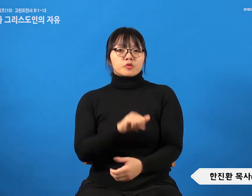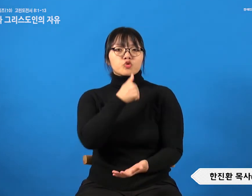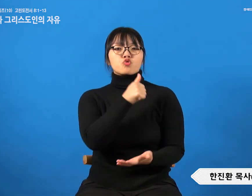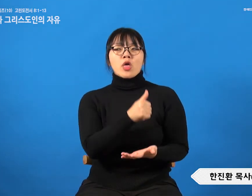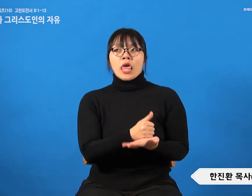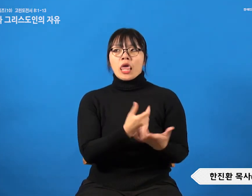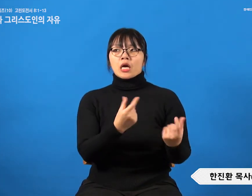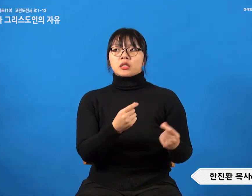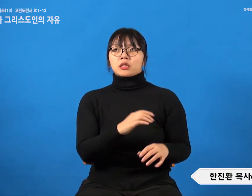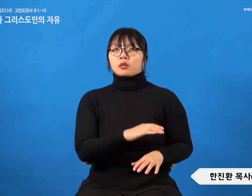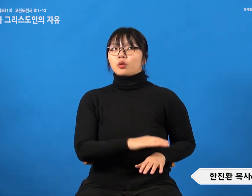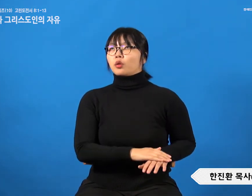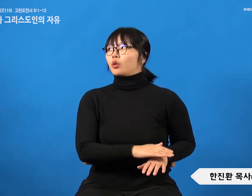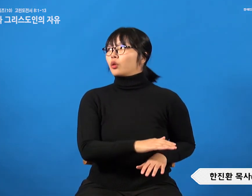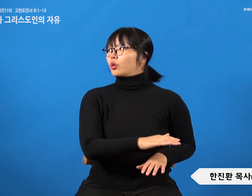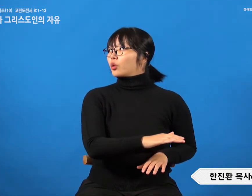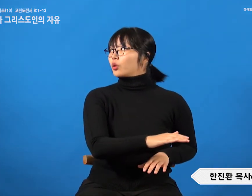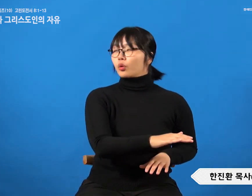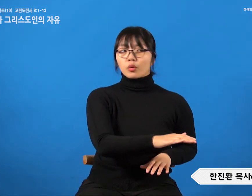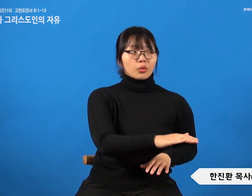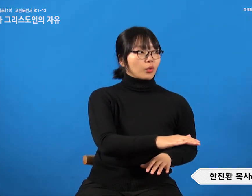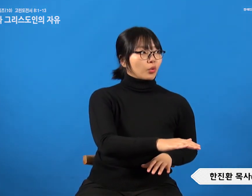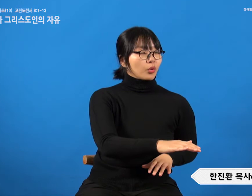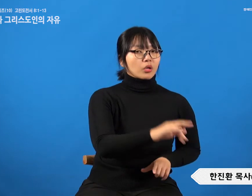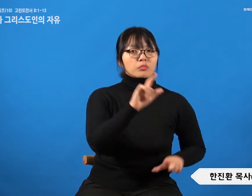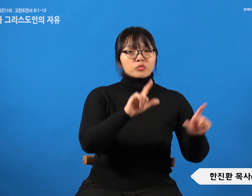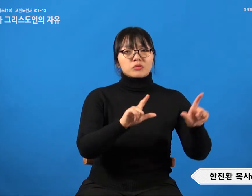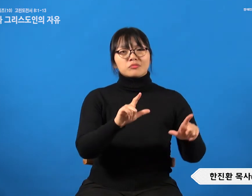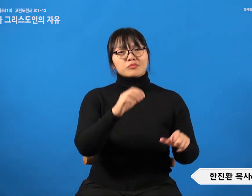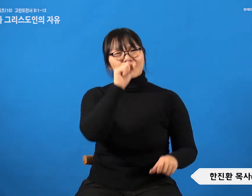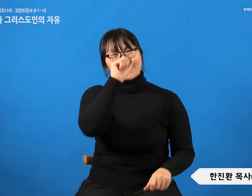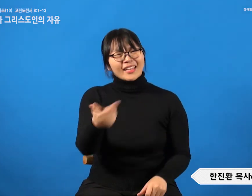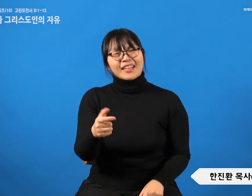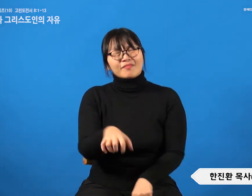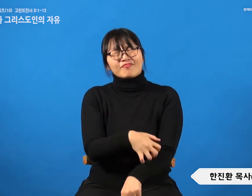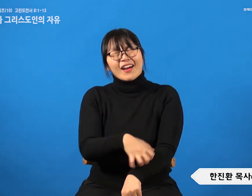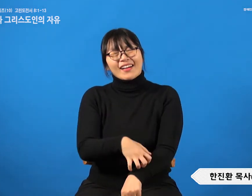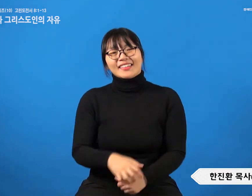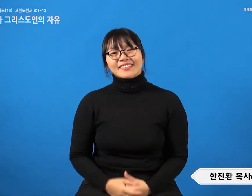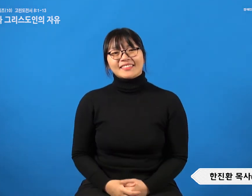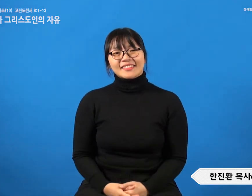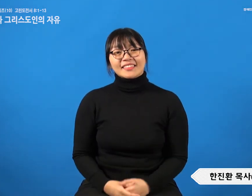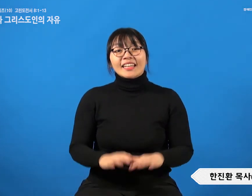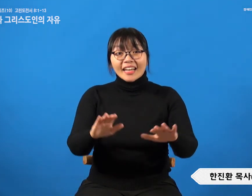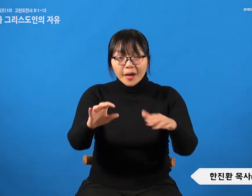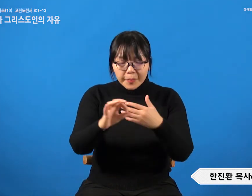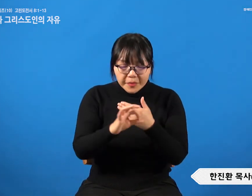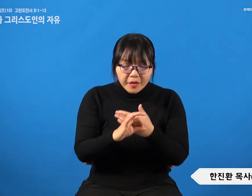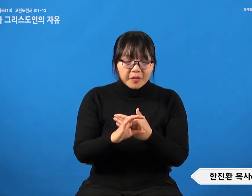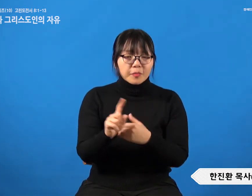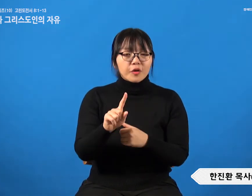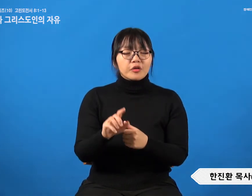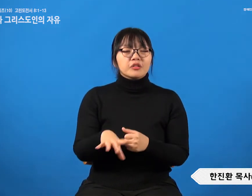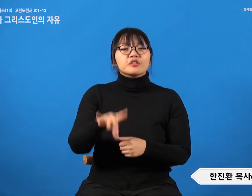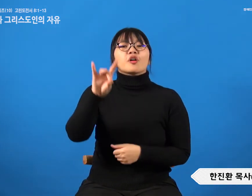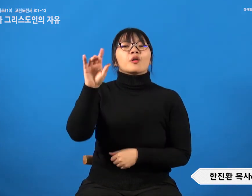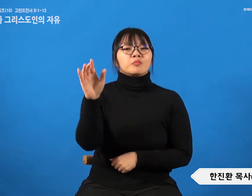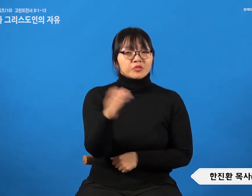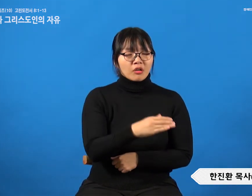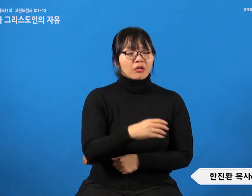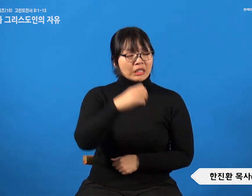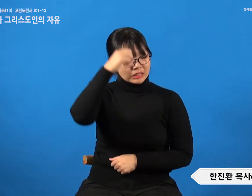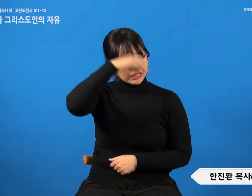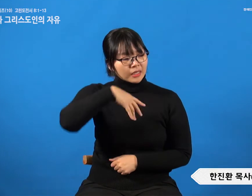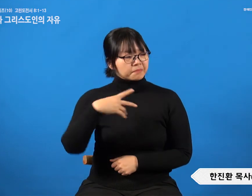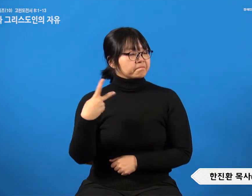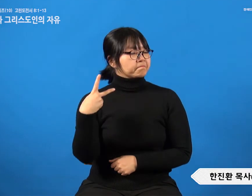그렇게 조심해야 되고 하는 것이 늘 그 본인에게 불편합니다. 그럴 때는 아예 처음부터 그냥